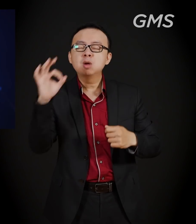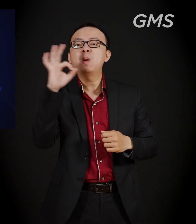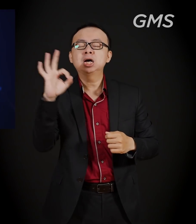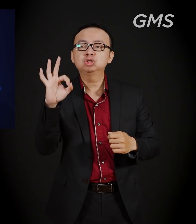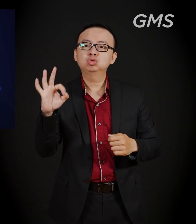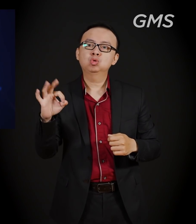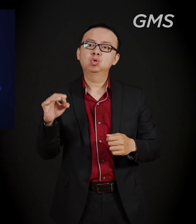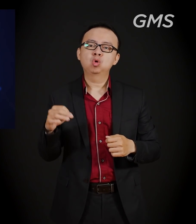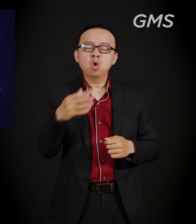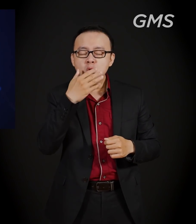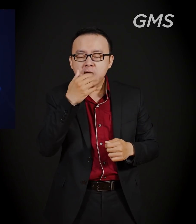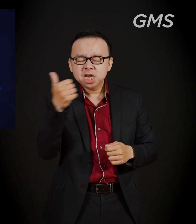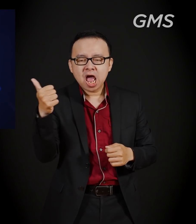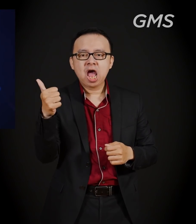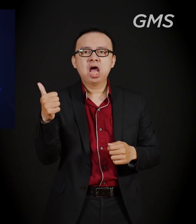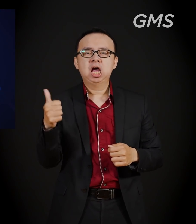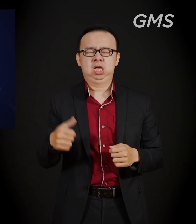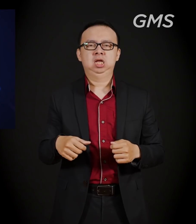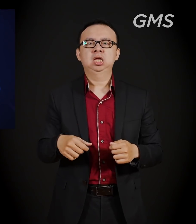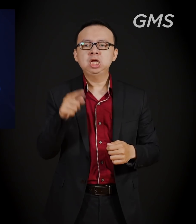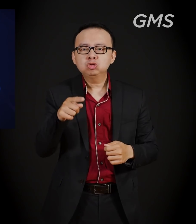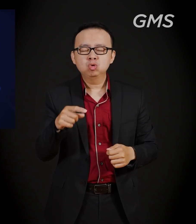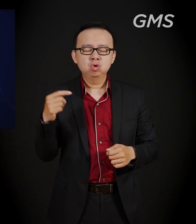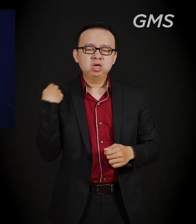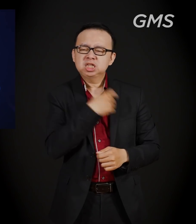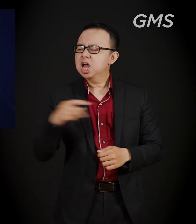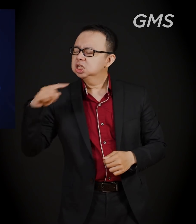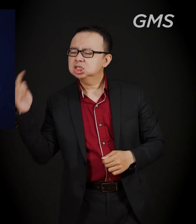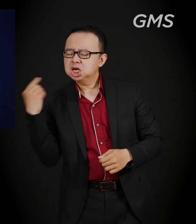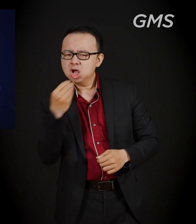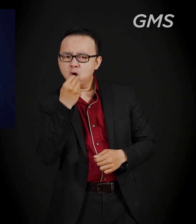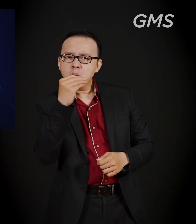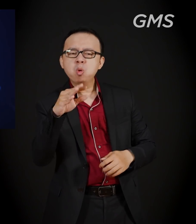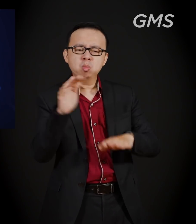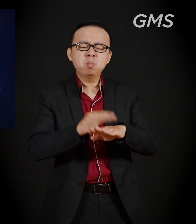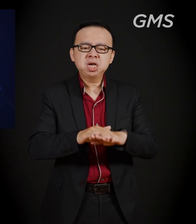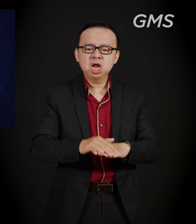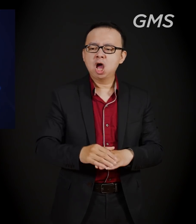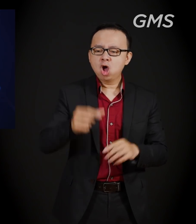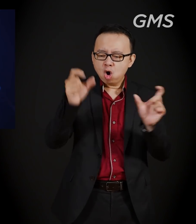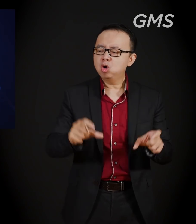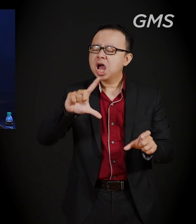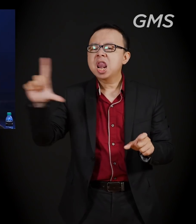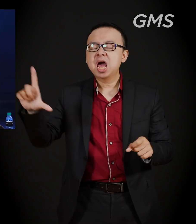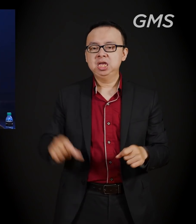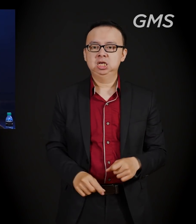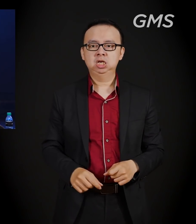Kita makan nasi pecel yang enak di mana? Kita makan kupat tahu yang enak di mana?